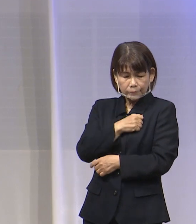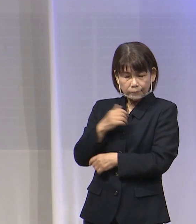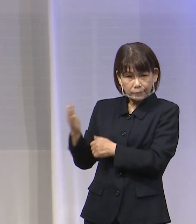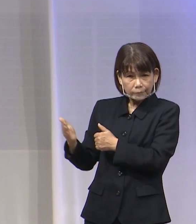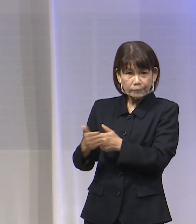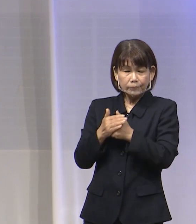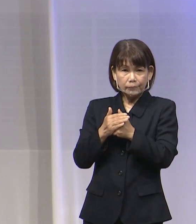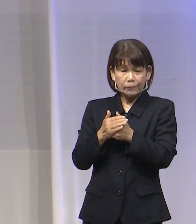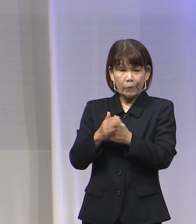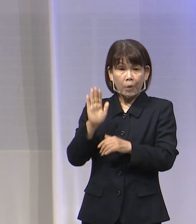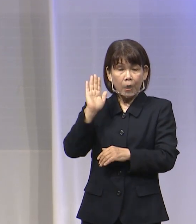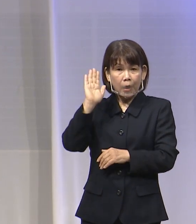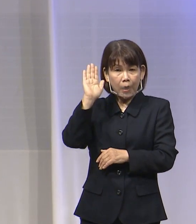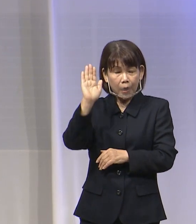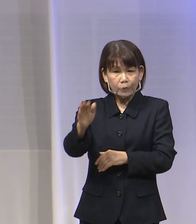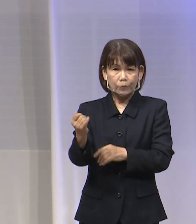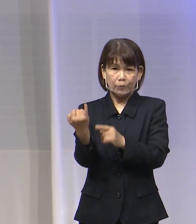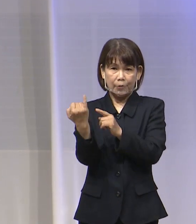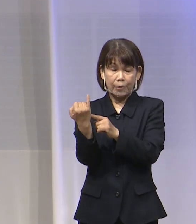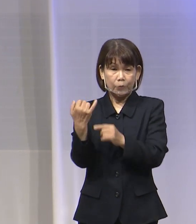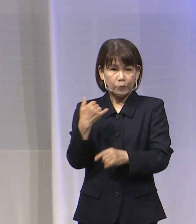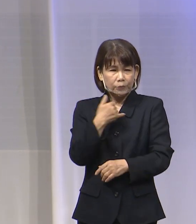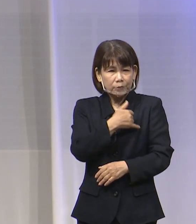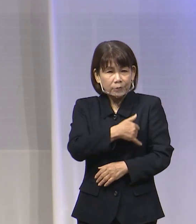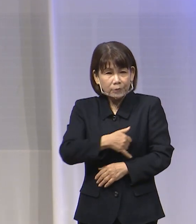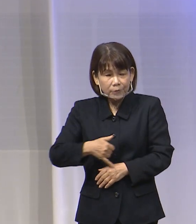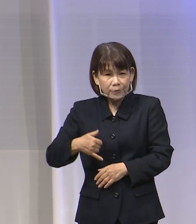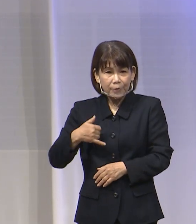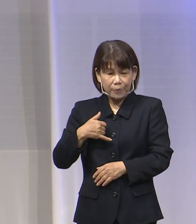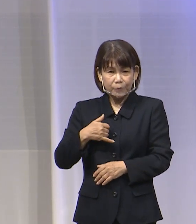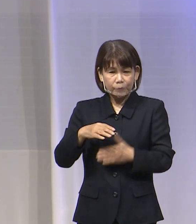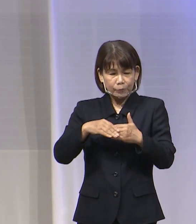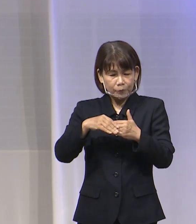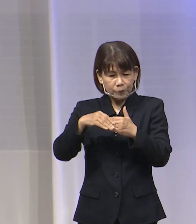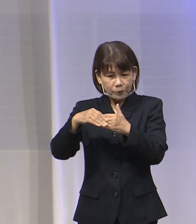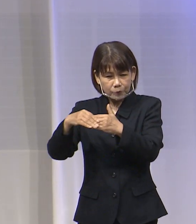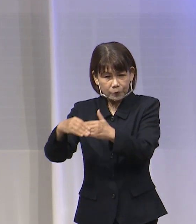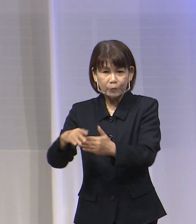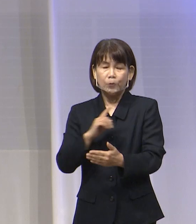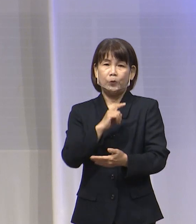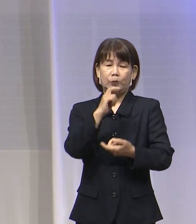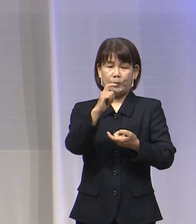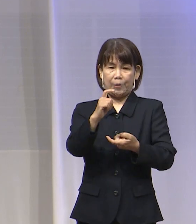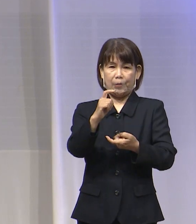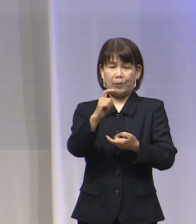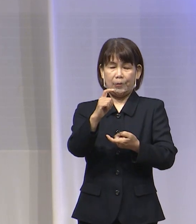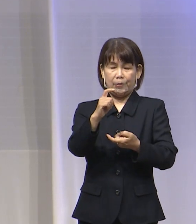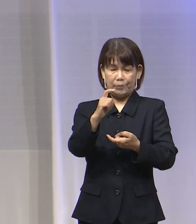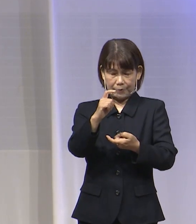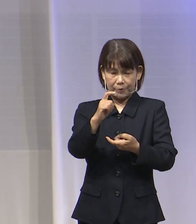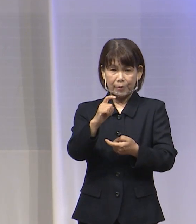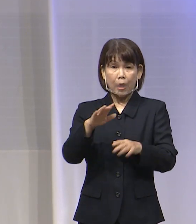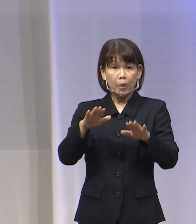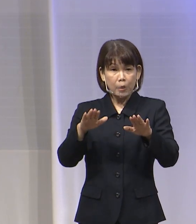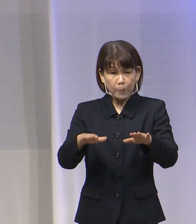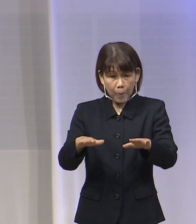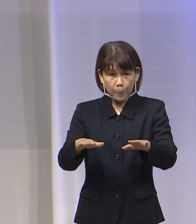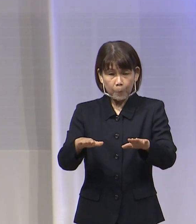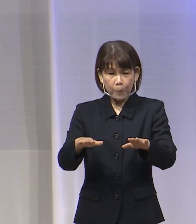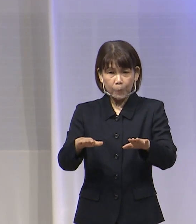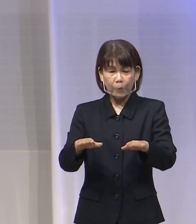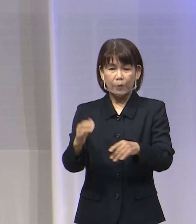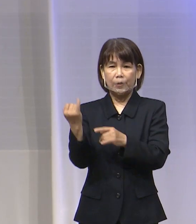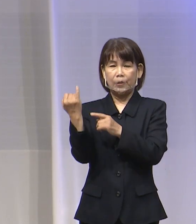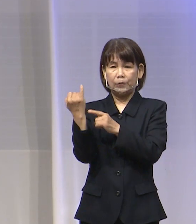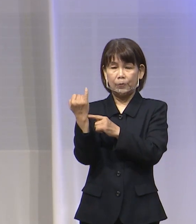彼女の人生を導いてくれる言葉となりました今も彼女は自分が